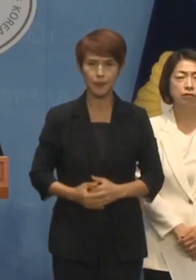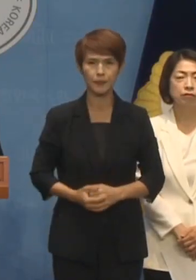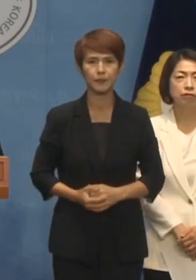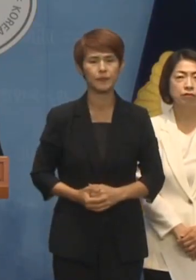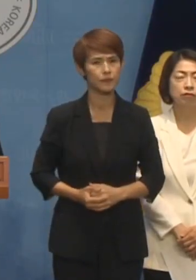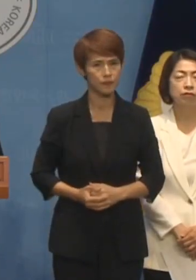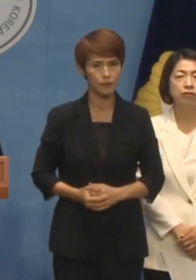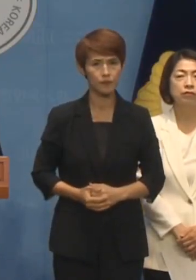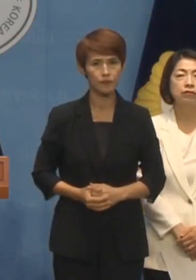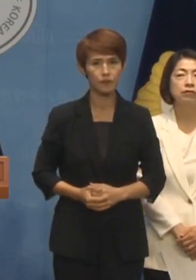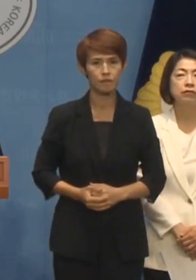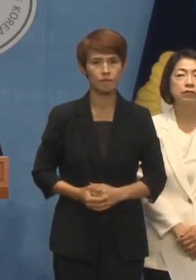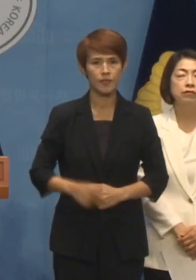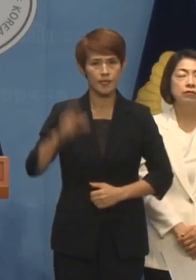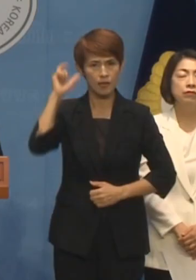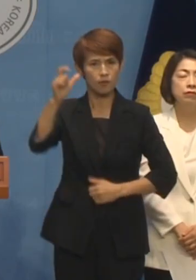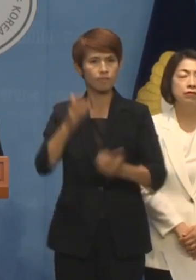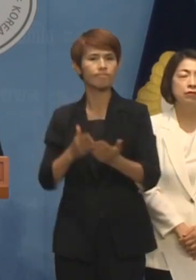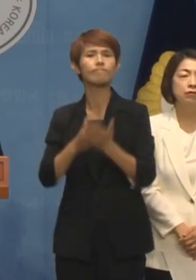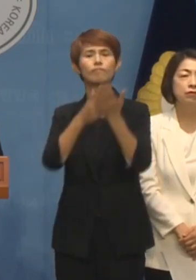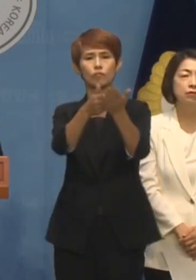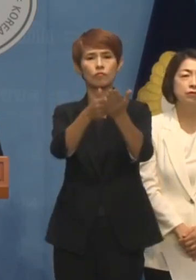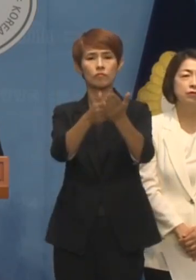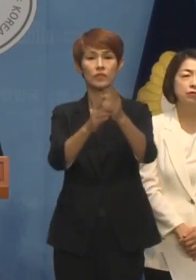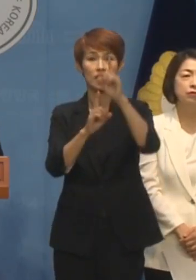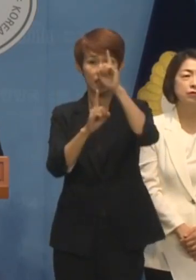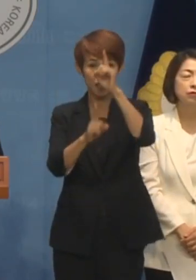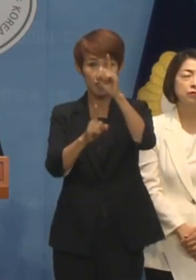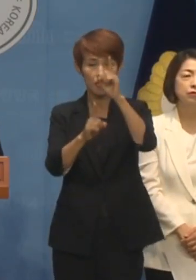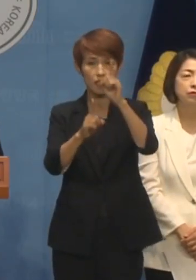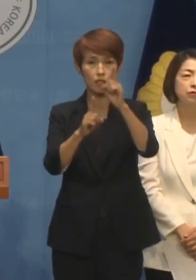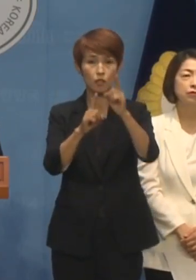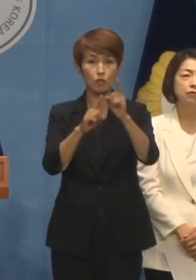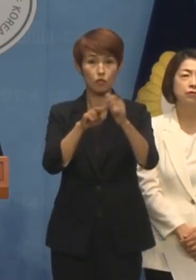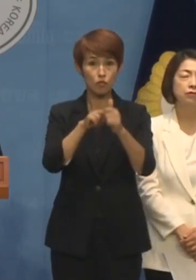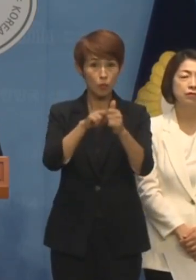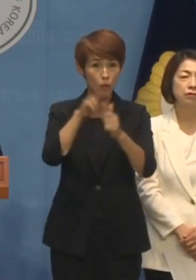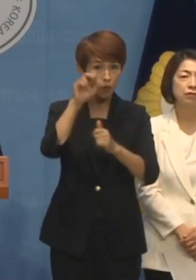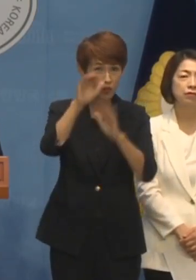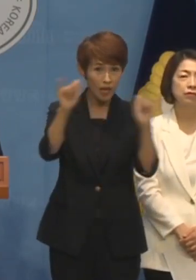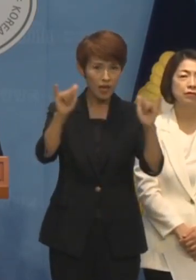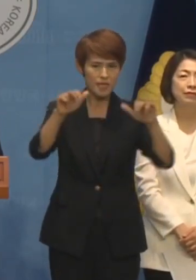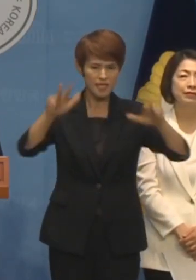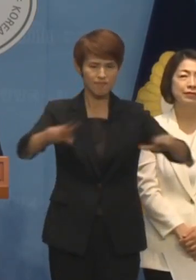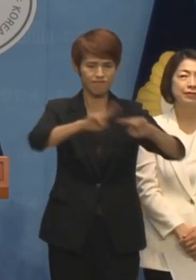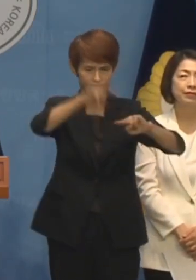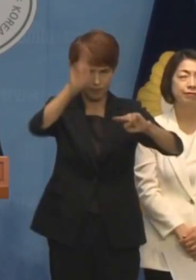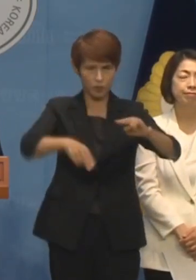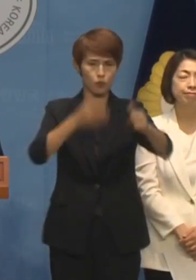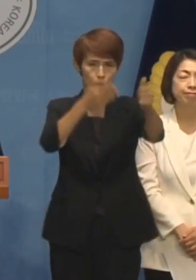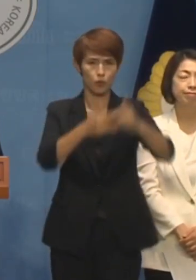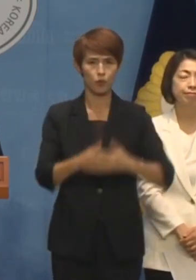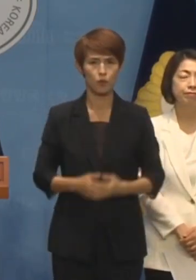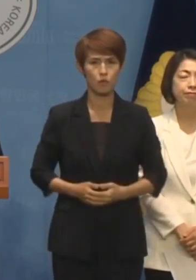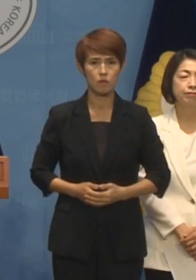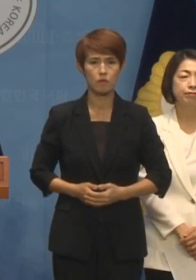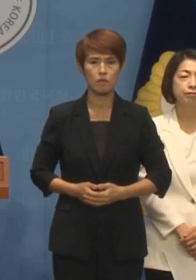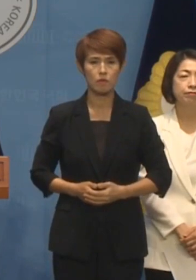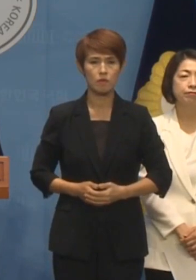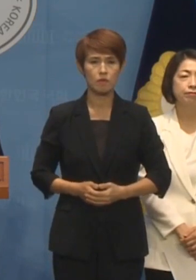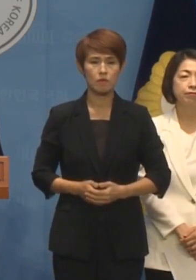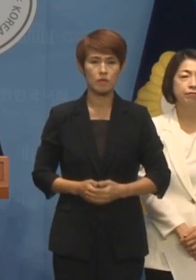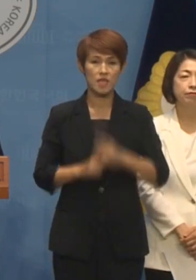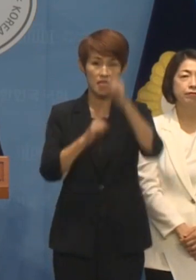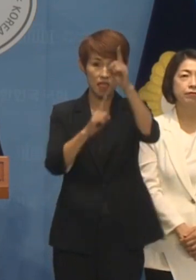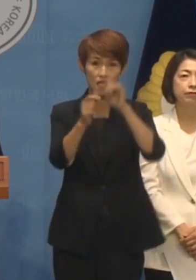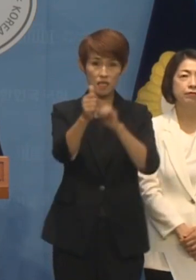명백하게 그리고 강력하게 요구합니다. 이진숙 후보자는 당장 사퇴하십시오. 그리고 이런 분을 지명한